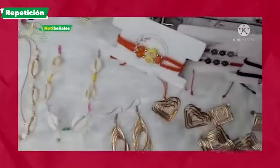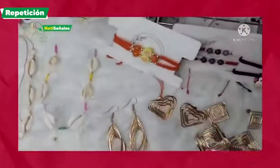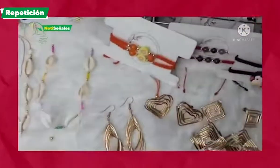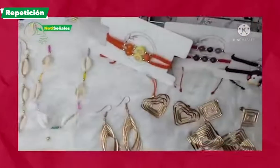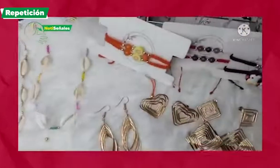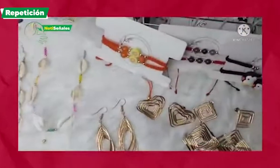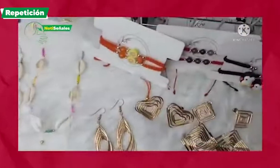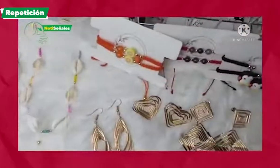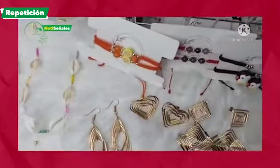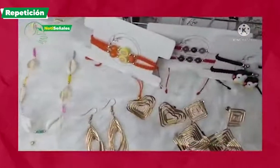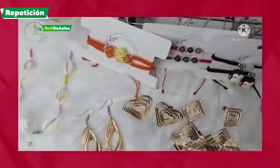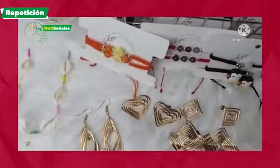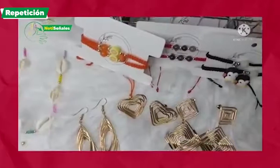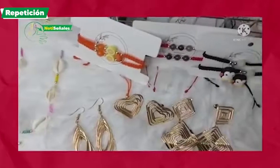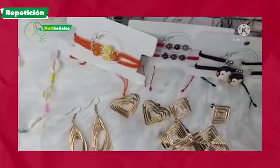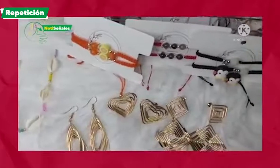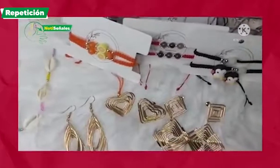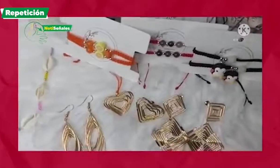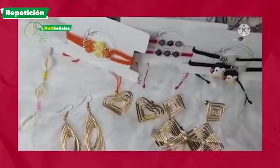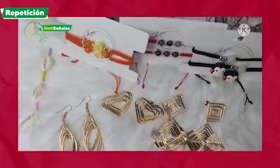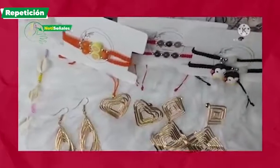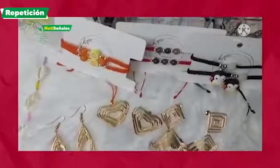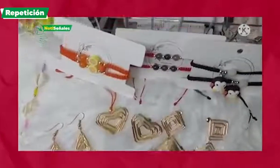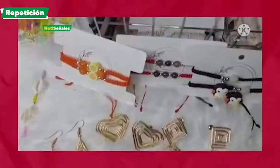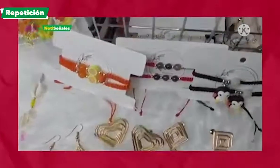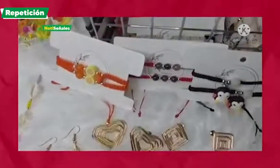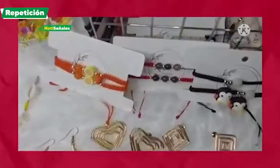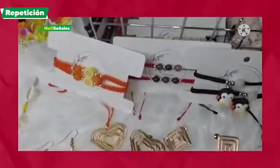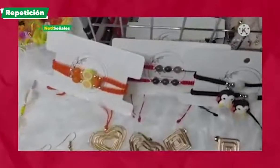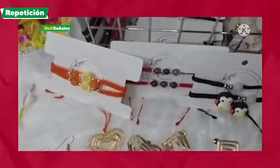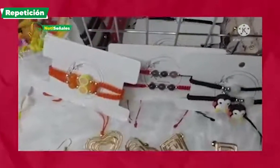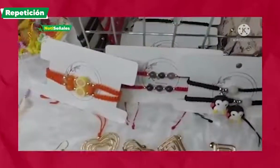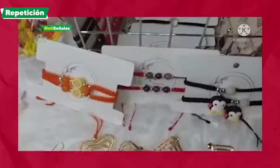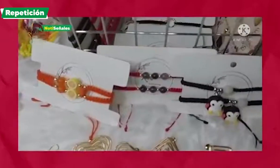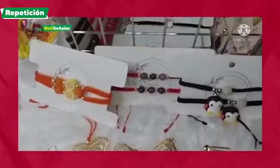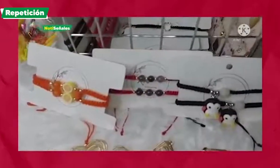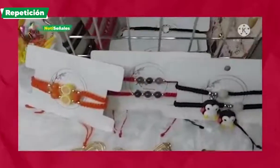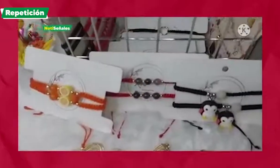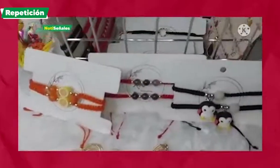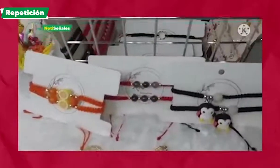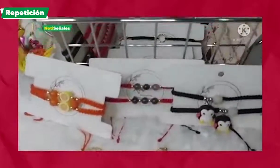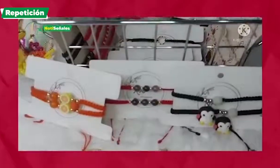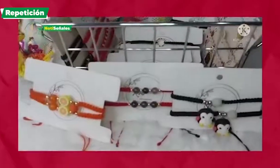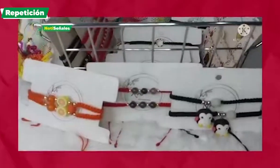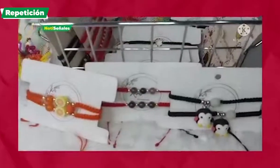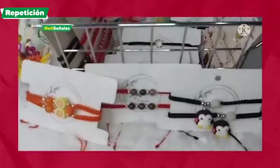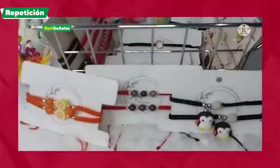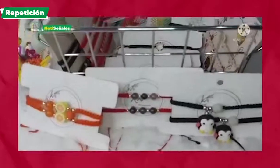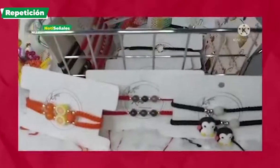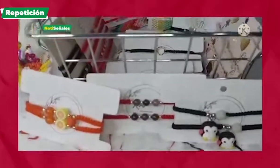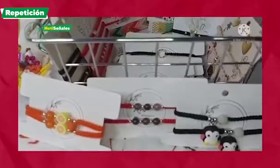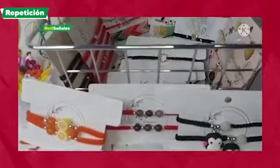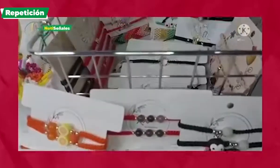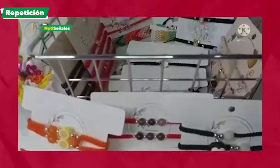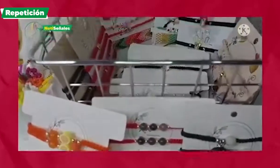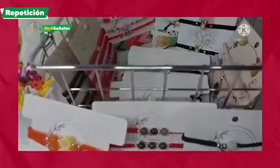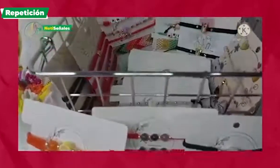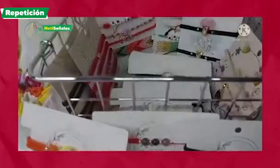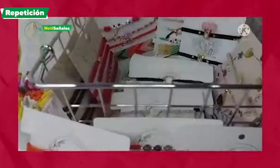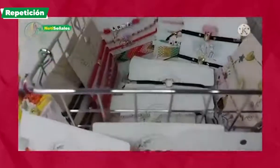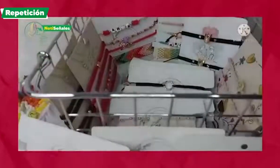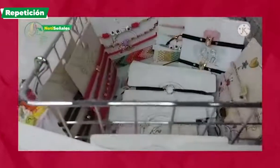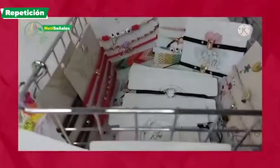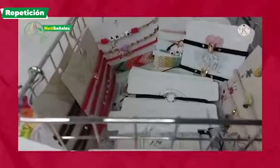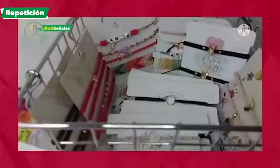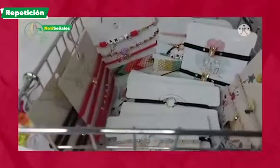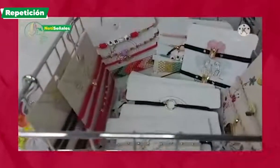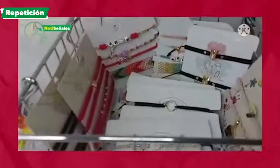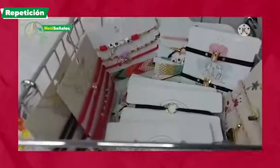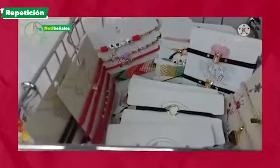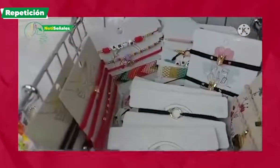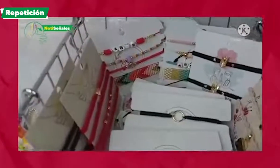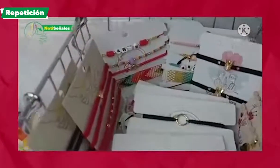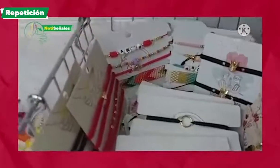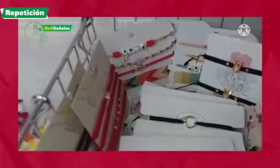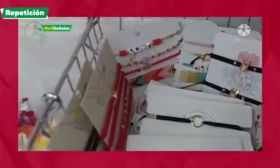nos